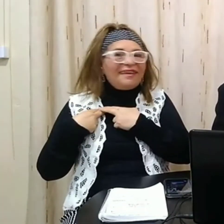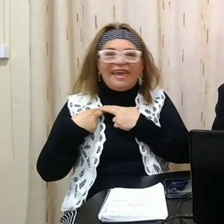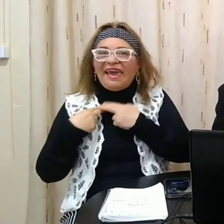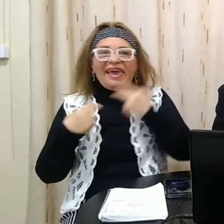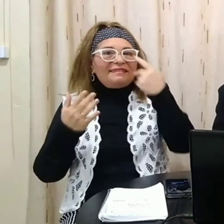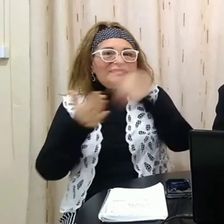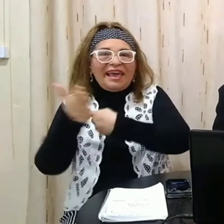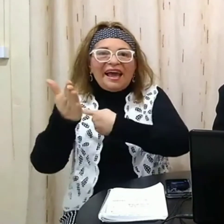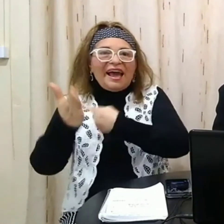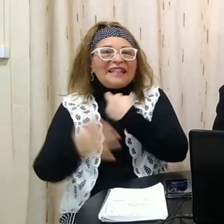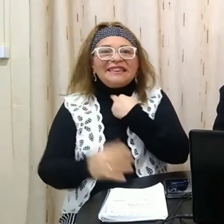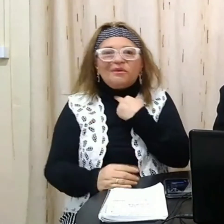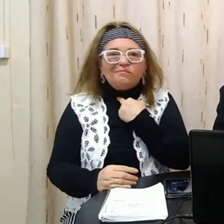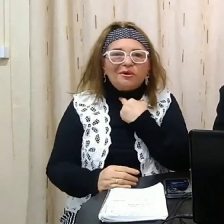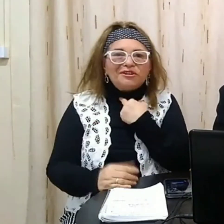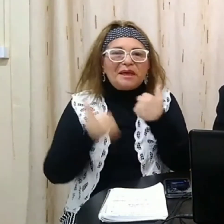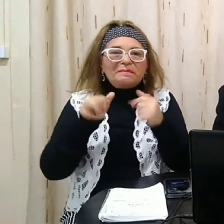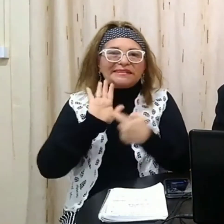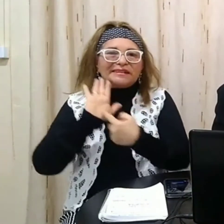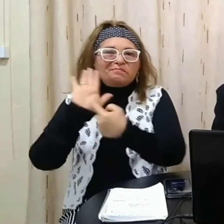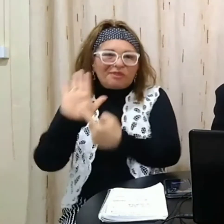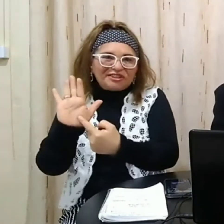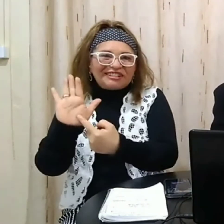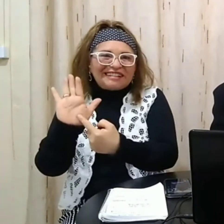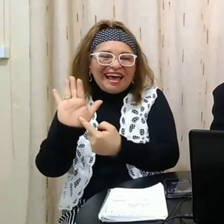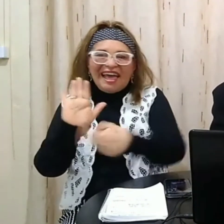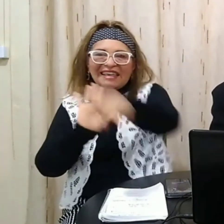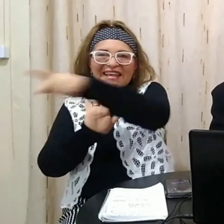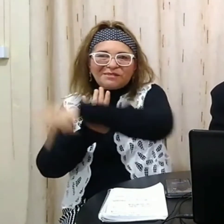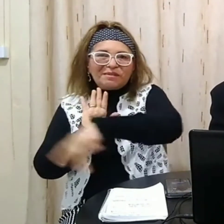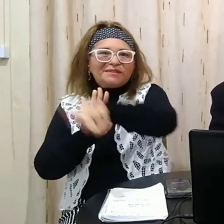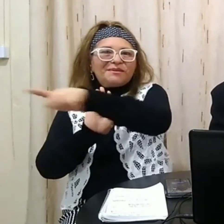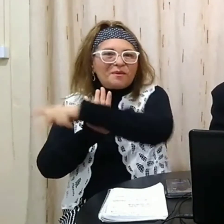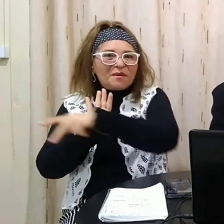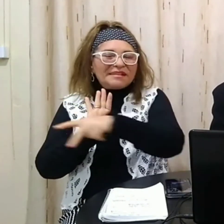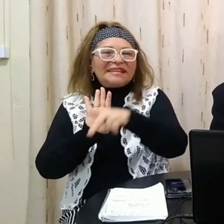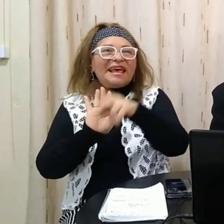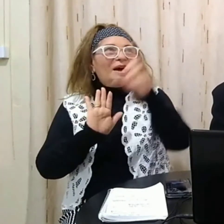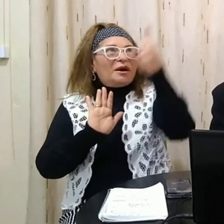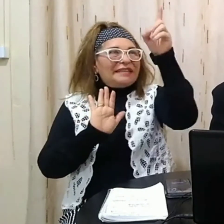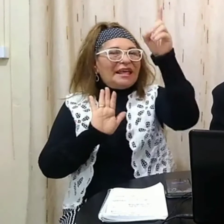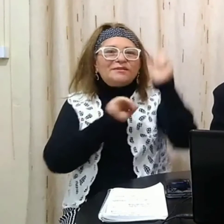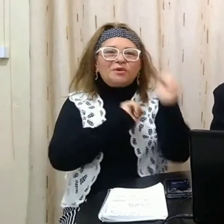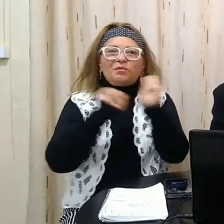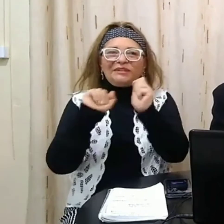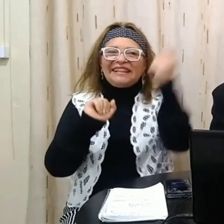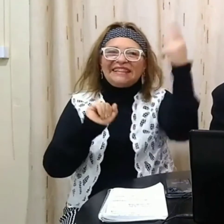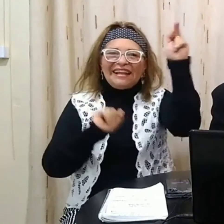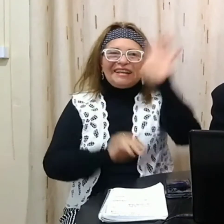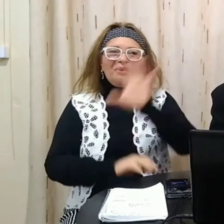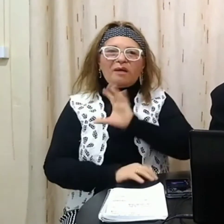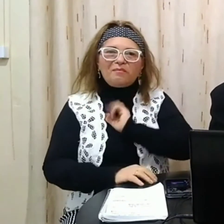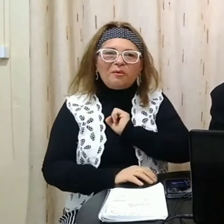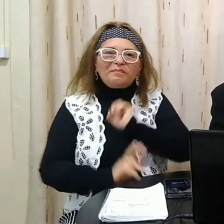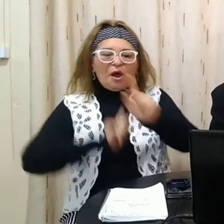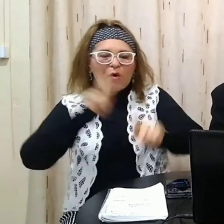em mostrar estas coisas de Deus. Porque a igreja já tem o exemplo da nação de Israel, que falhou muito, né,